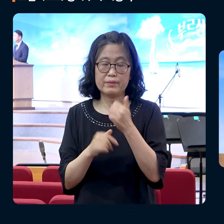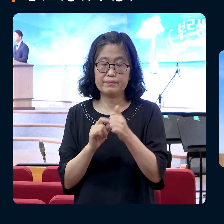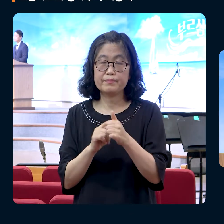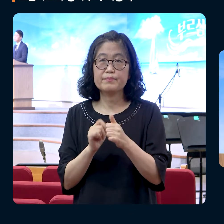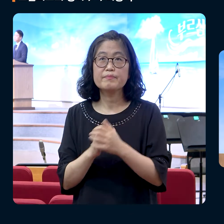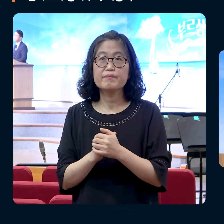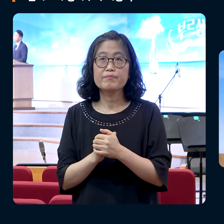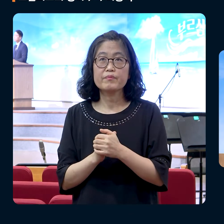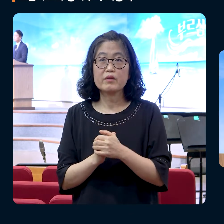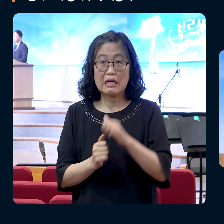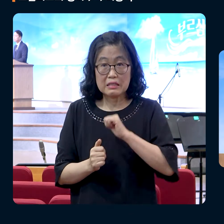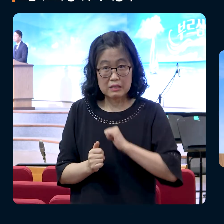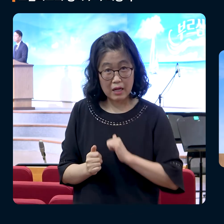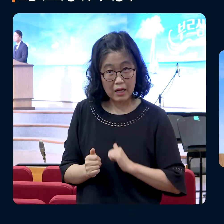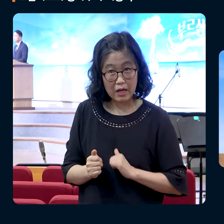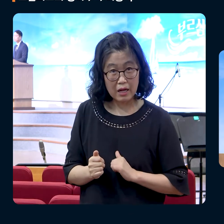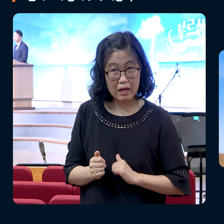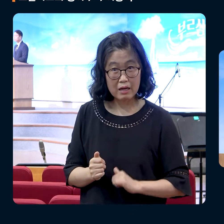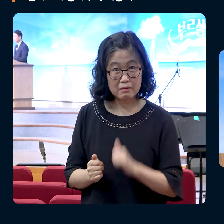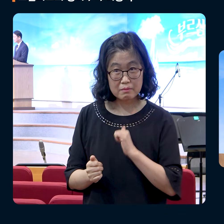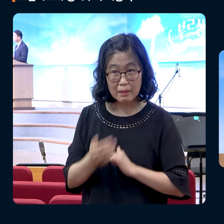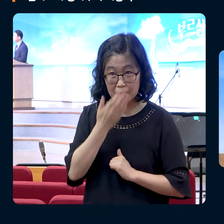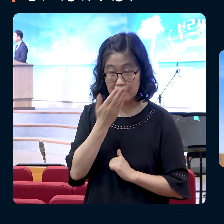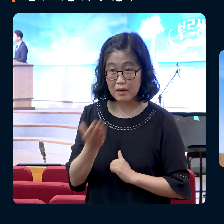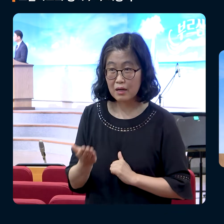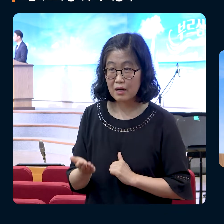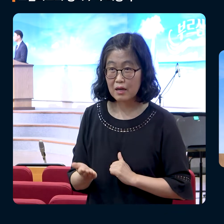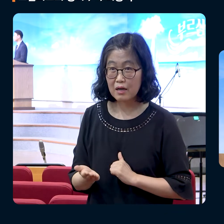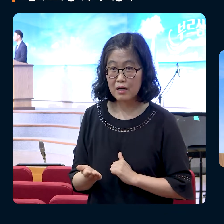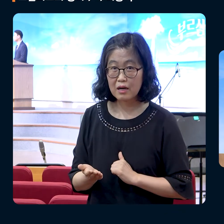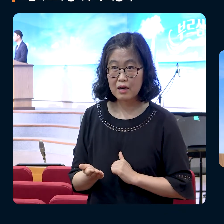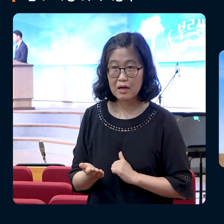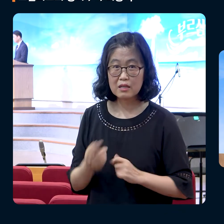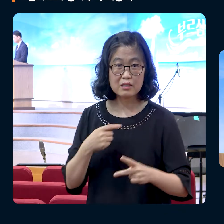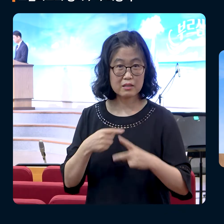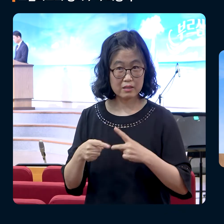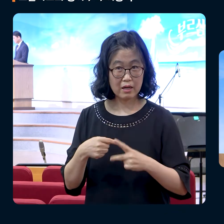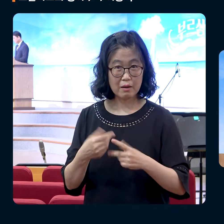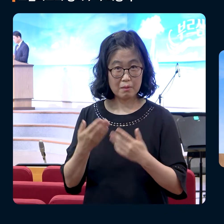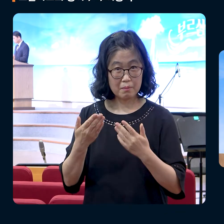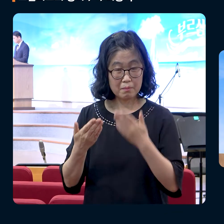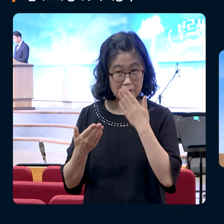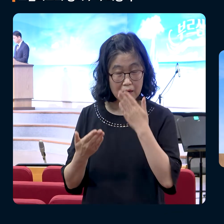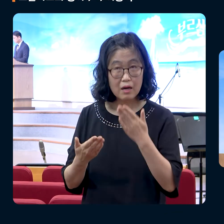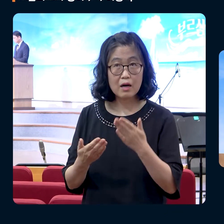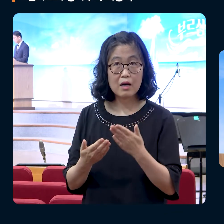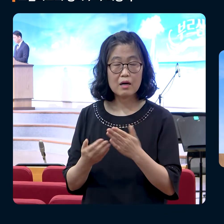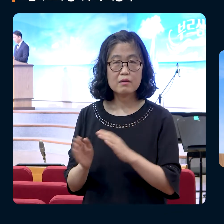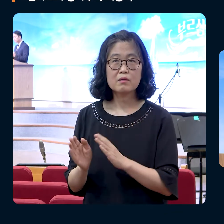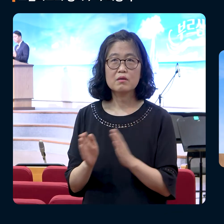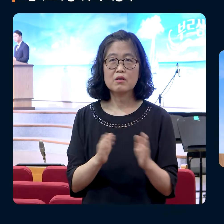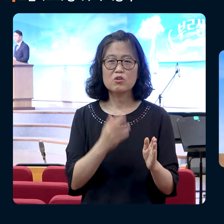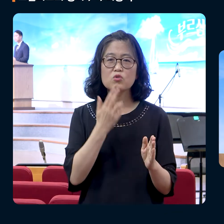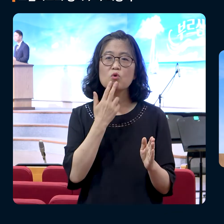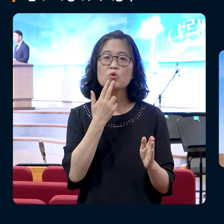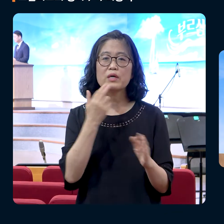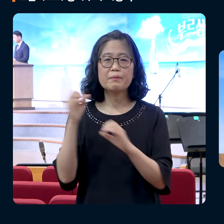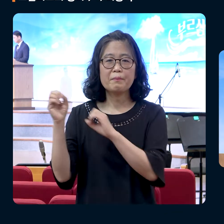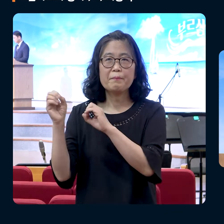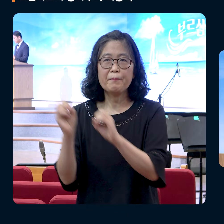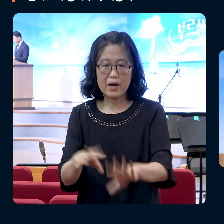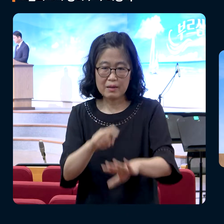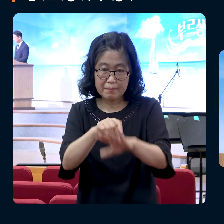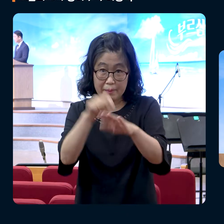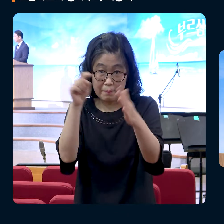그것을 견딜 수 있었겠습니까? 그것을 받아들일 수 있었겠습니까? 요셉은 버림받았다는